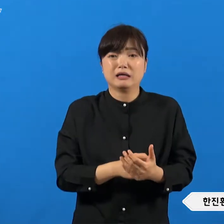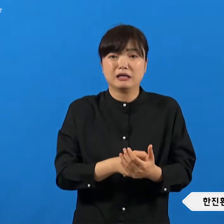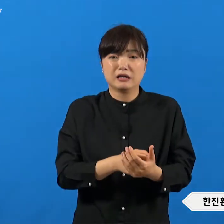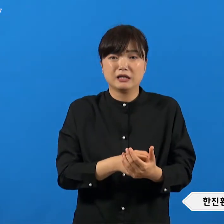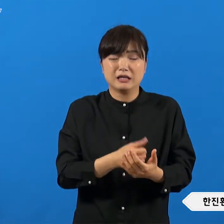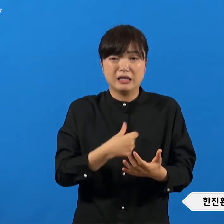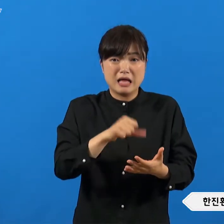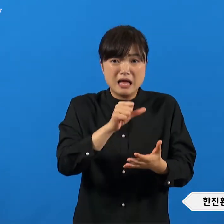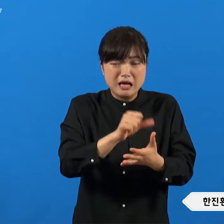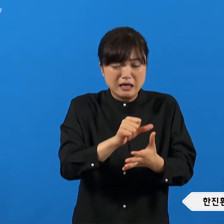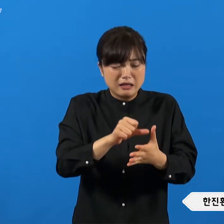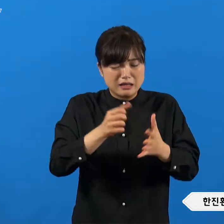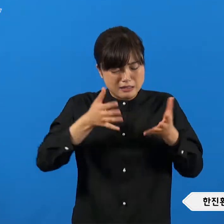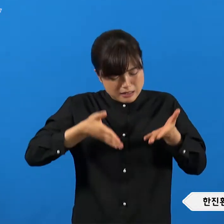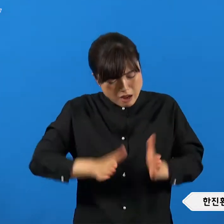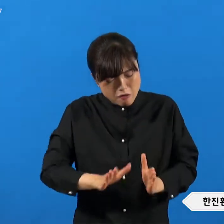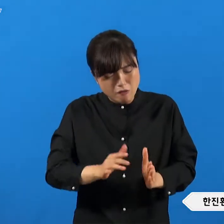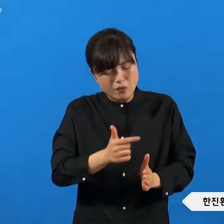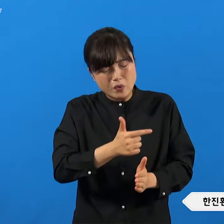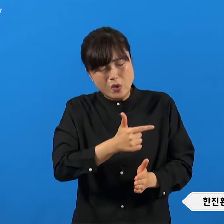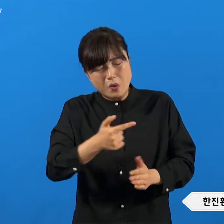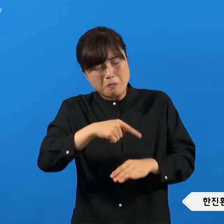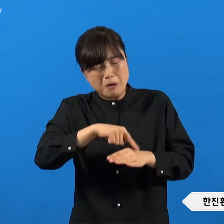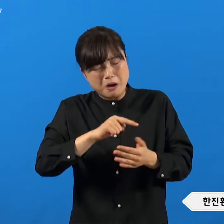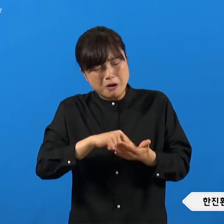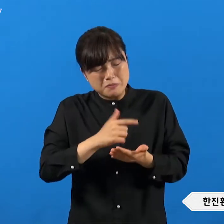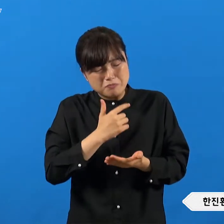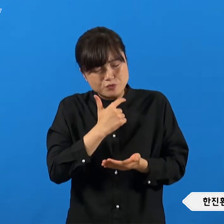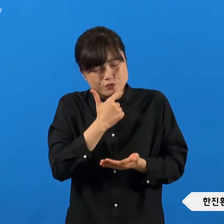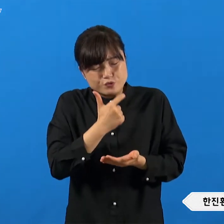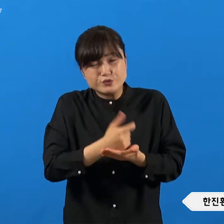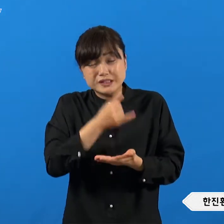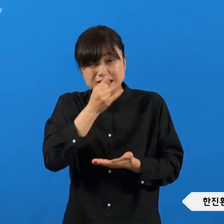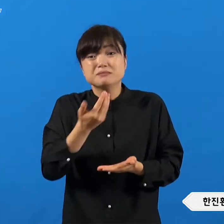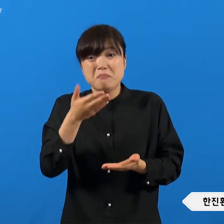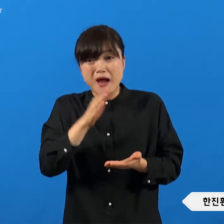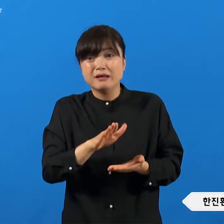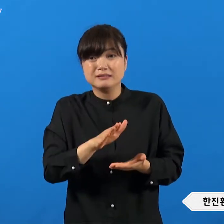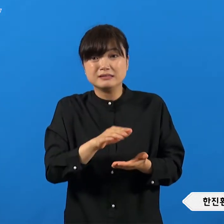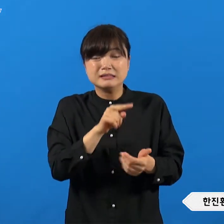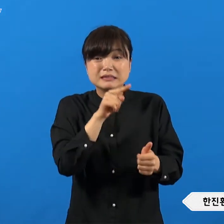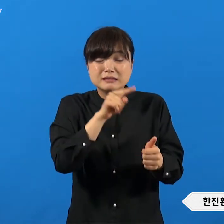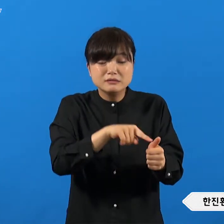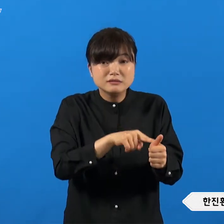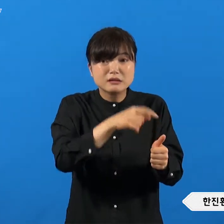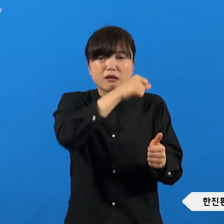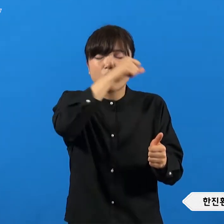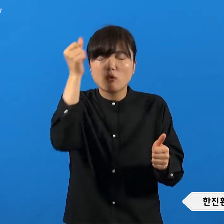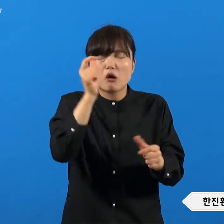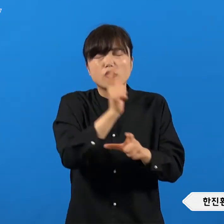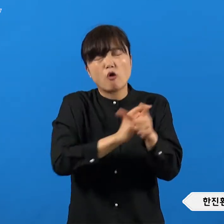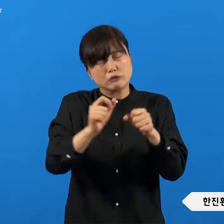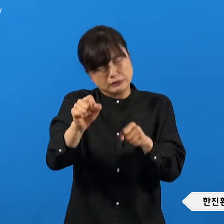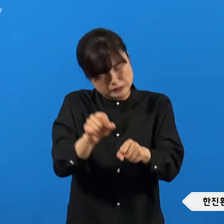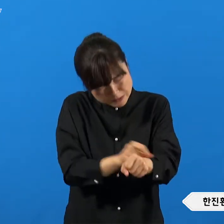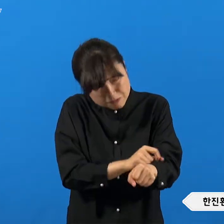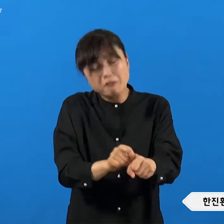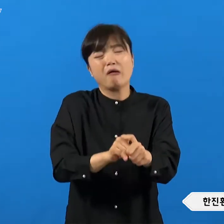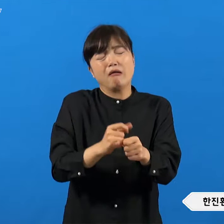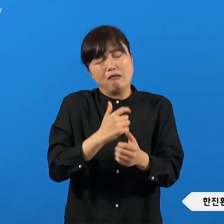첫 아이를 품에 안고 마음이 애틋해지지 않는 부모가 어디 있겠습니까? 그런데 그 장로님은 특별합니다.